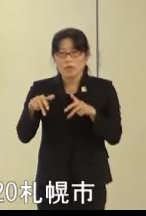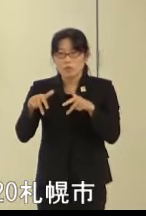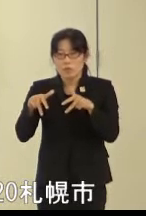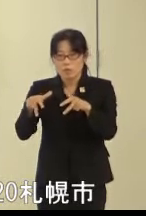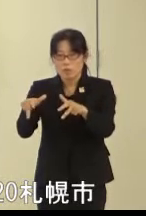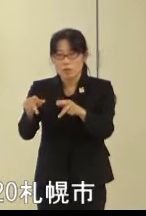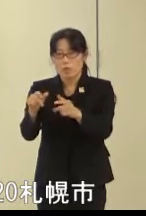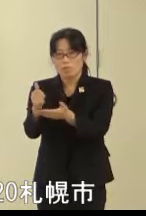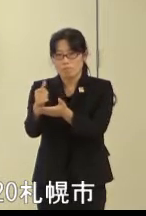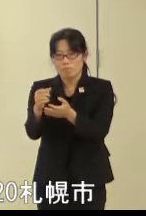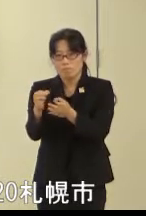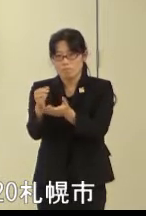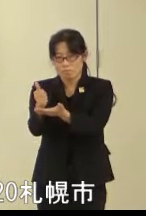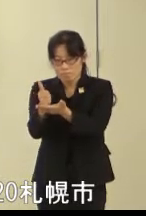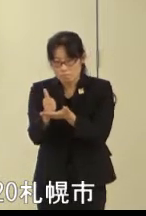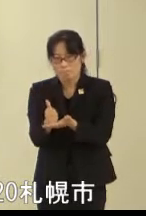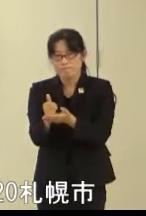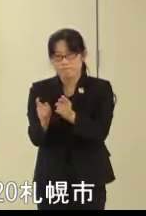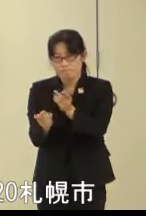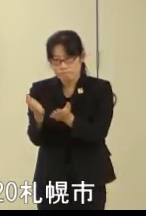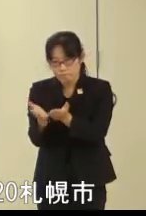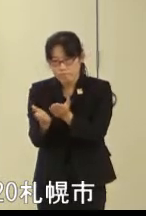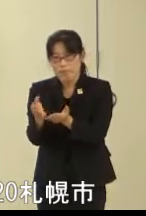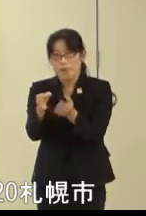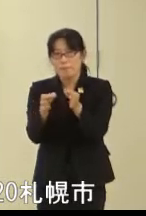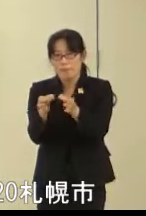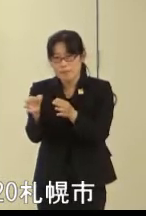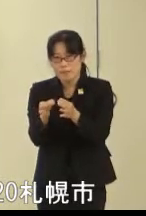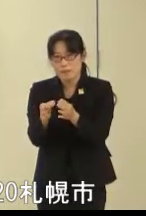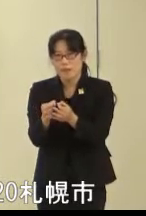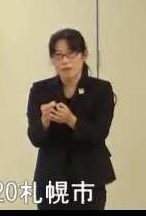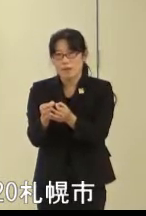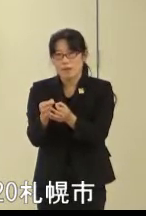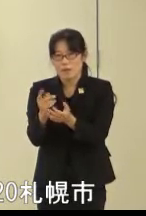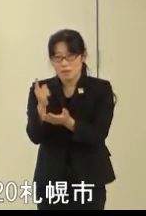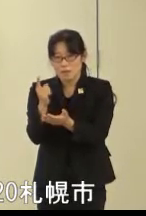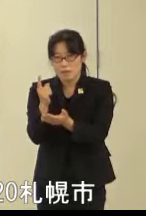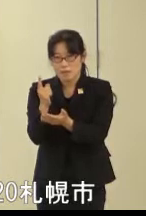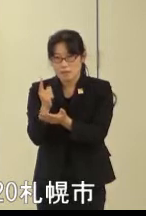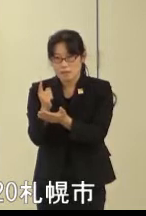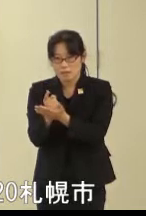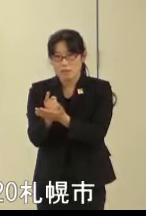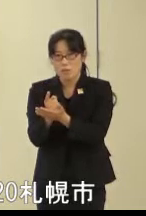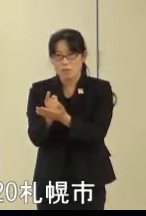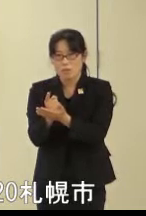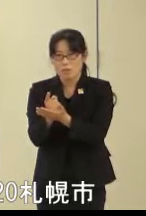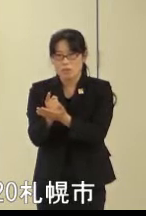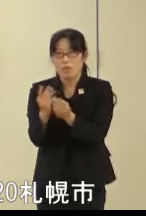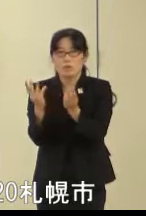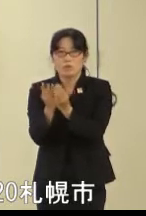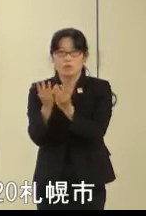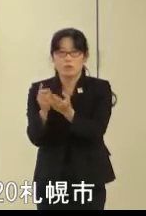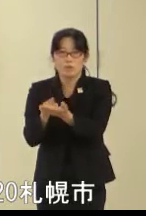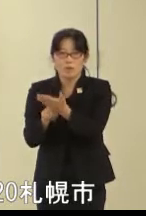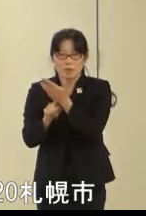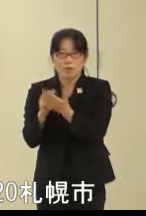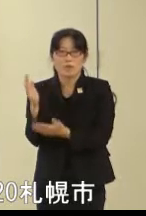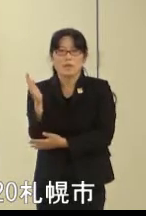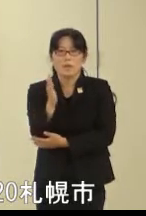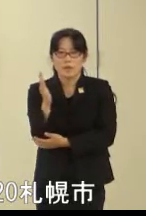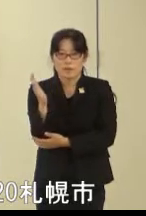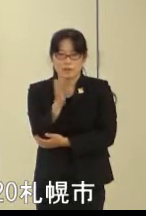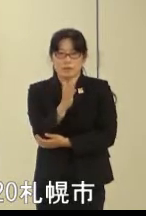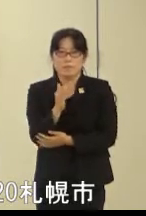接待を伴うお店の方が全てここだけでということでありませんので単純に